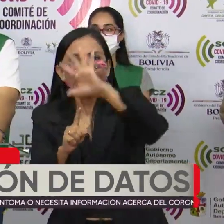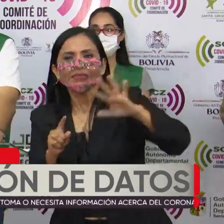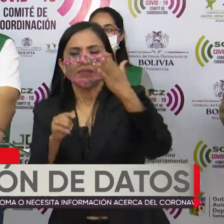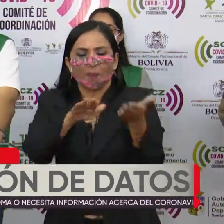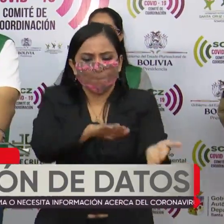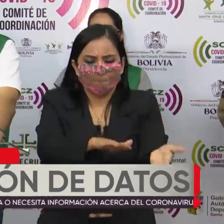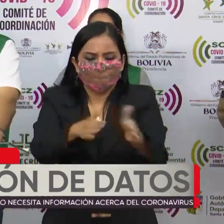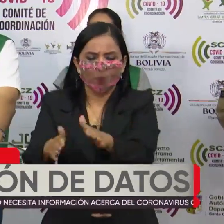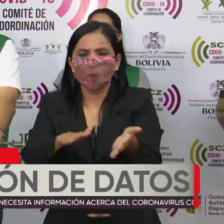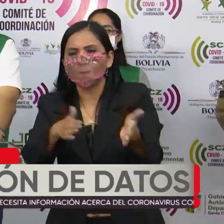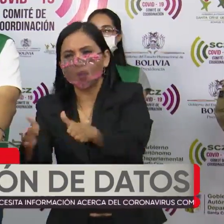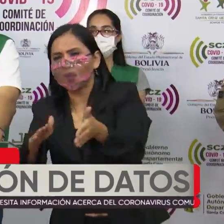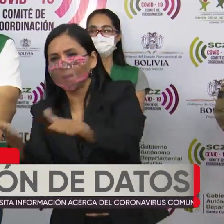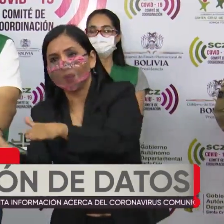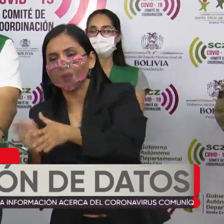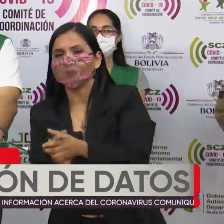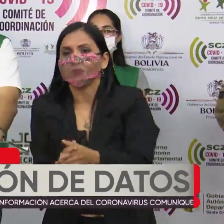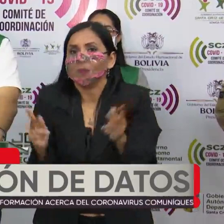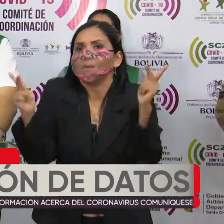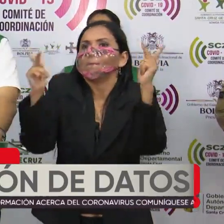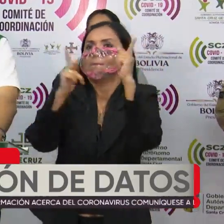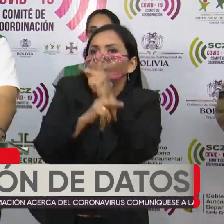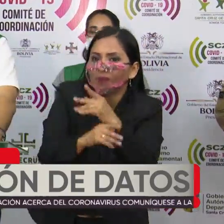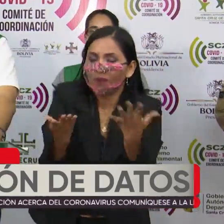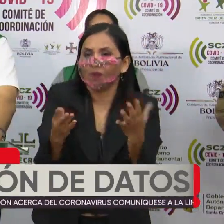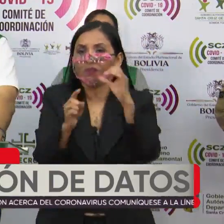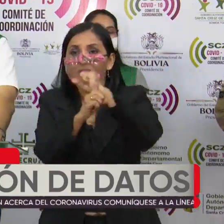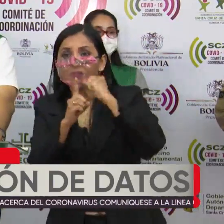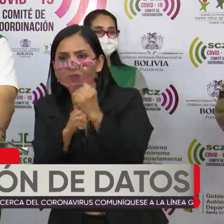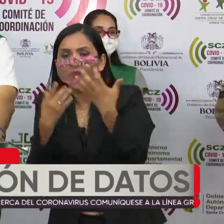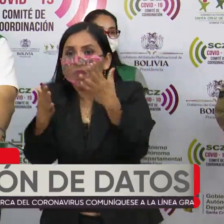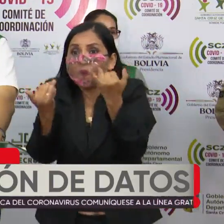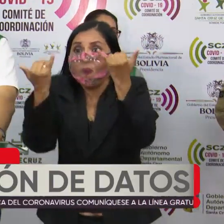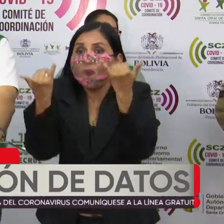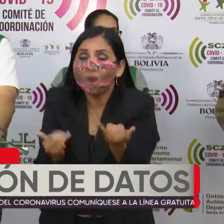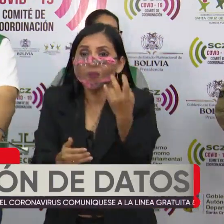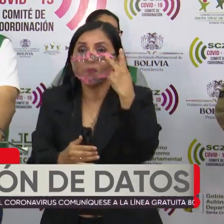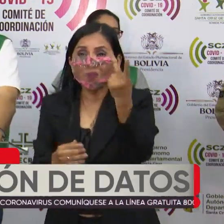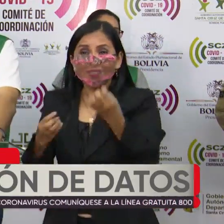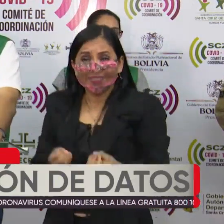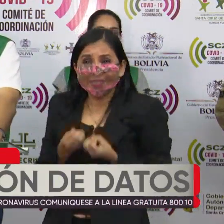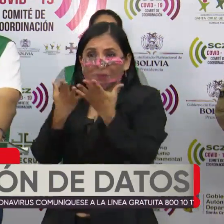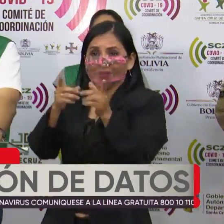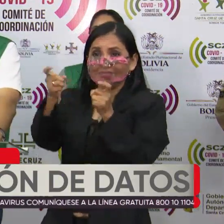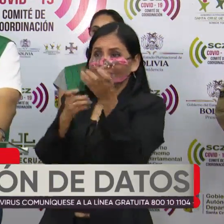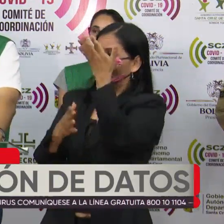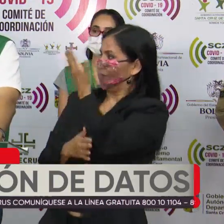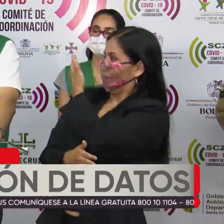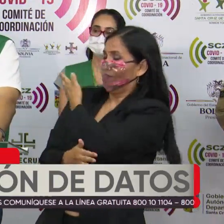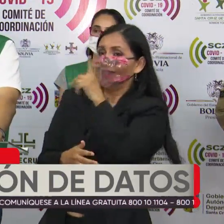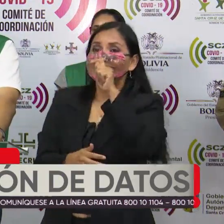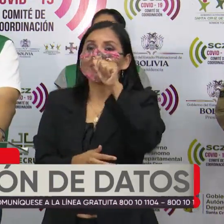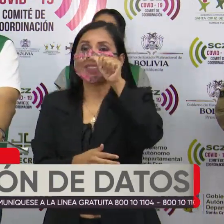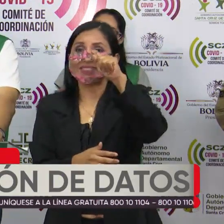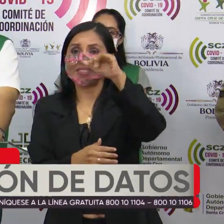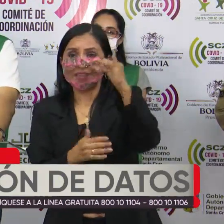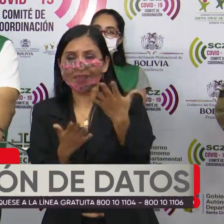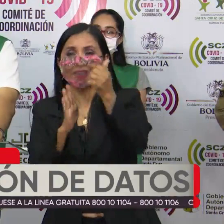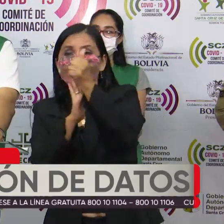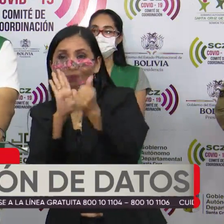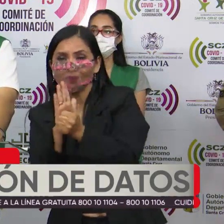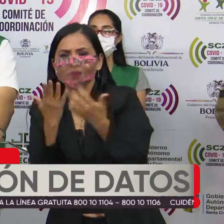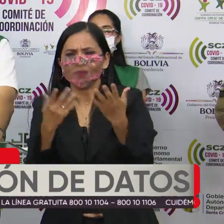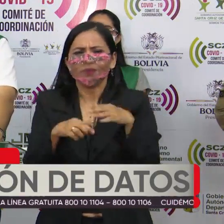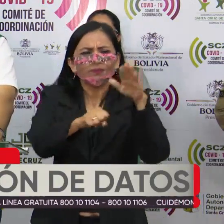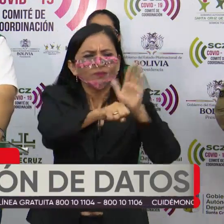los decesos. Y peor en situaciones como la que hemos visto ahora y expresaba nuestra directora del COE, sectores con